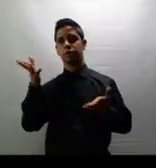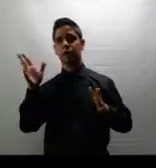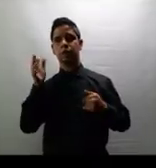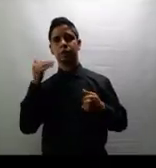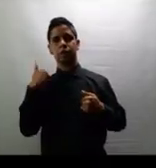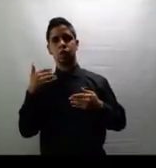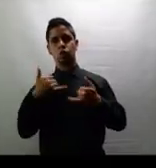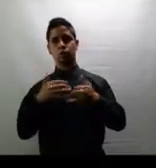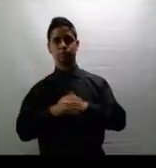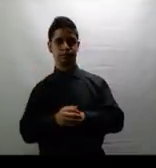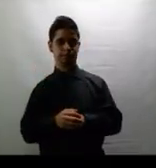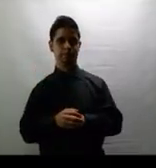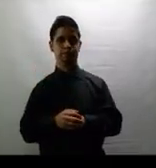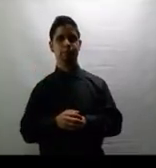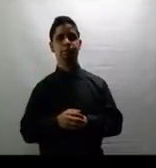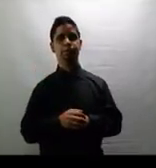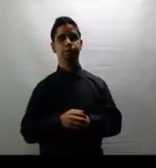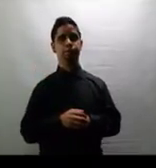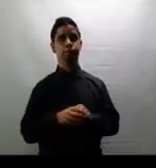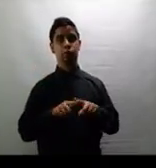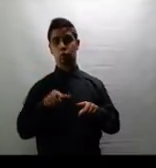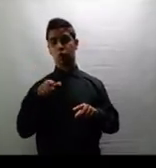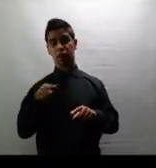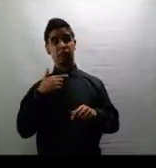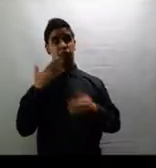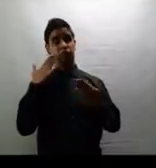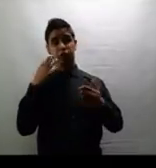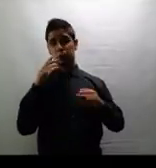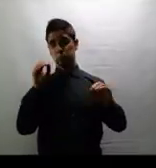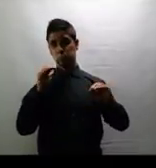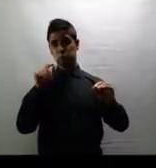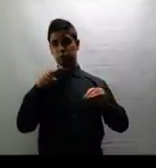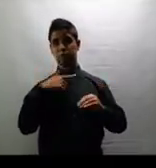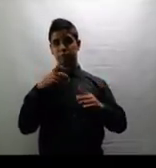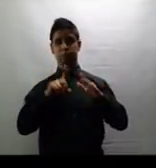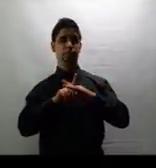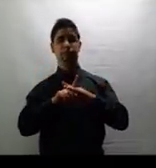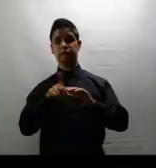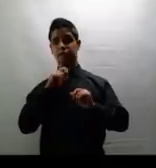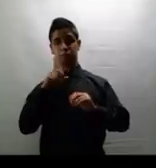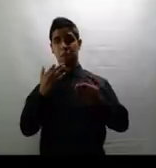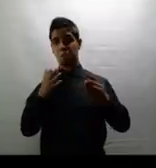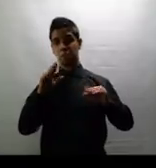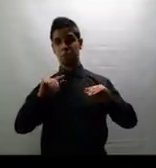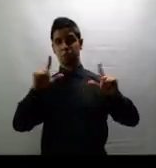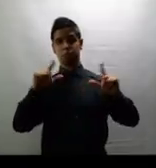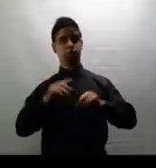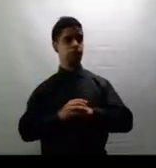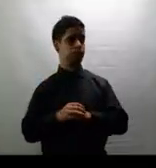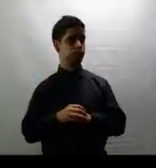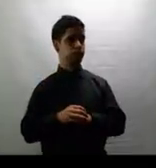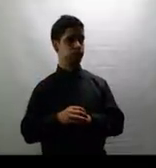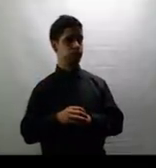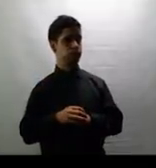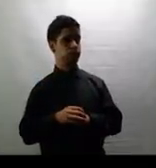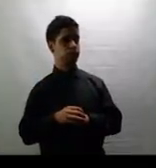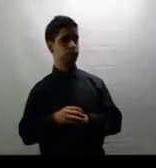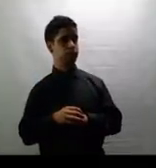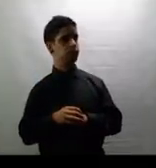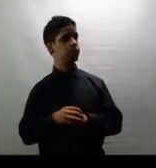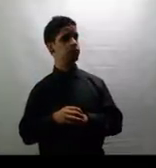ah pues bien este así yo creo que ninguno bueno que capaz me sorprenden los ojitos en las